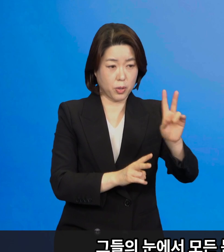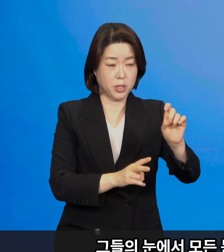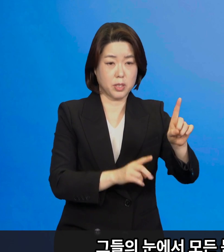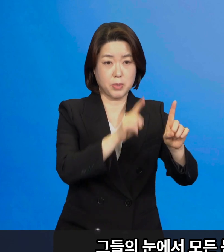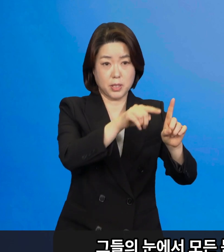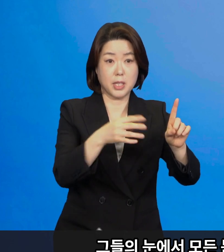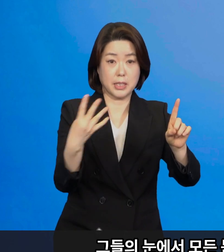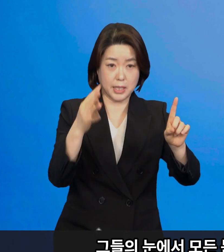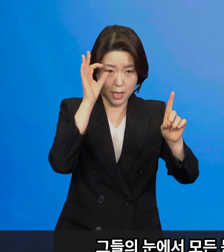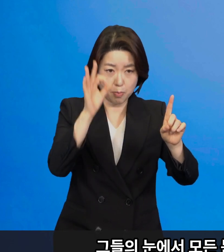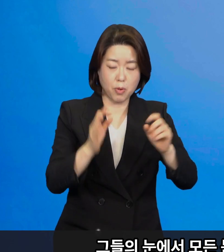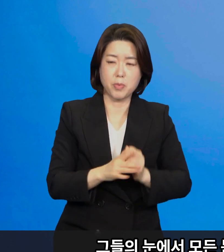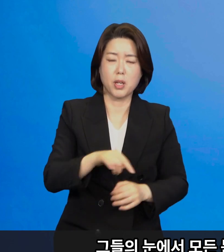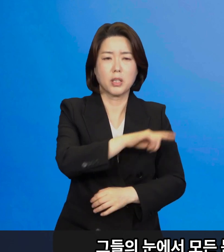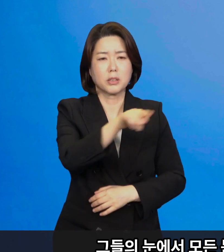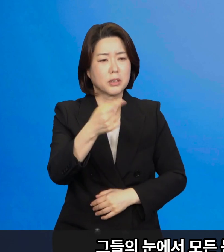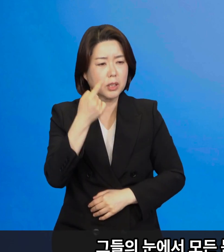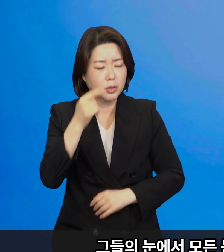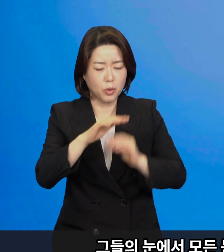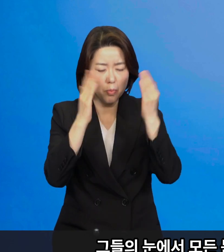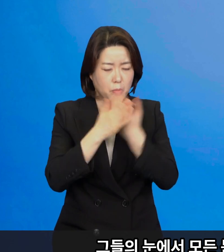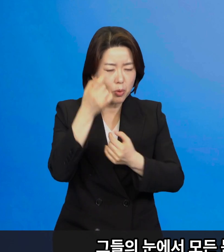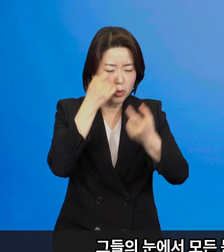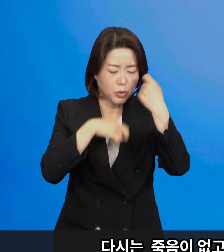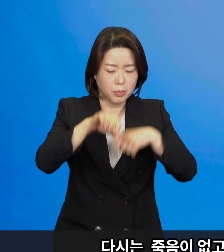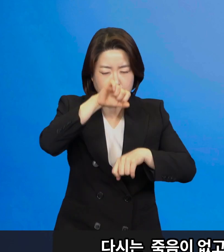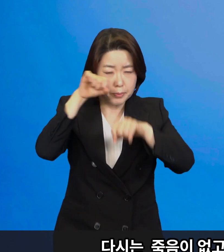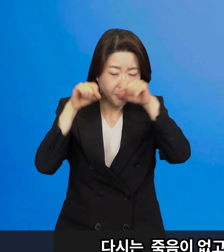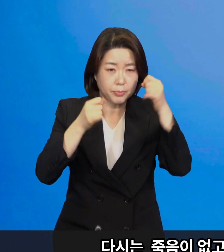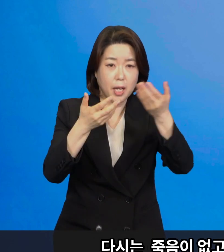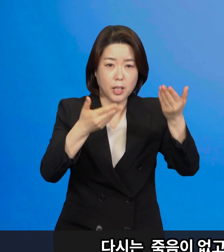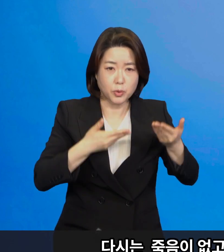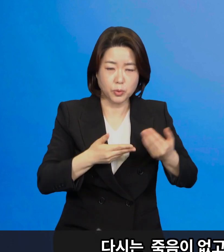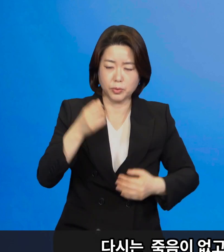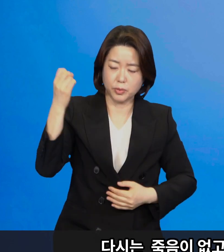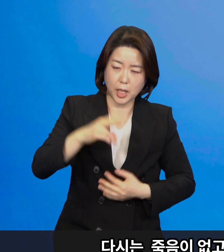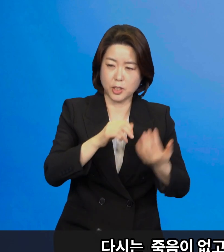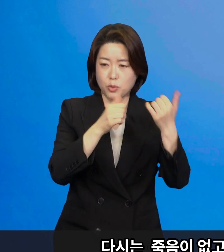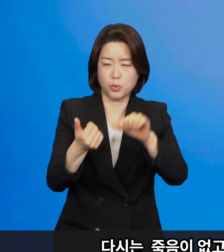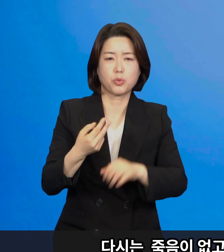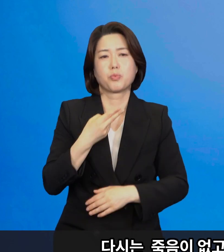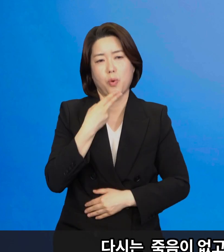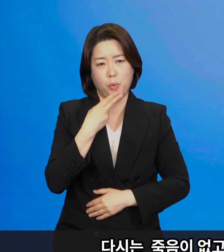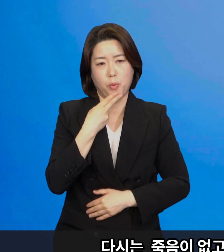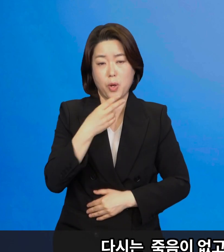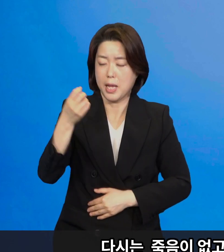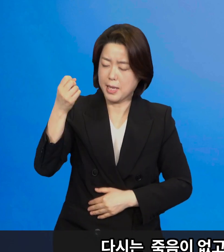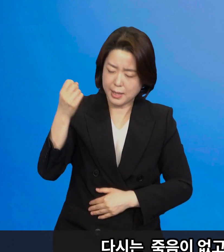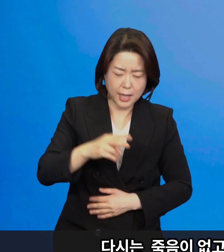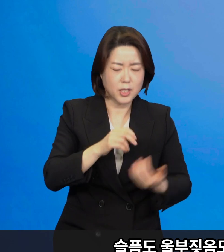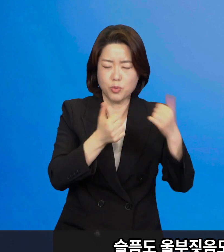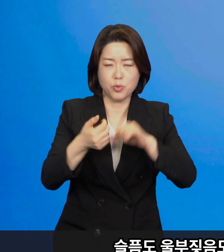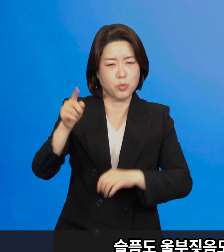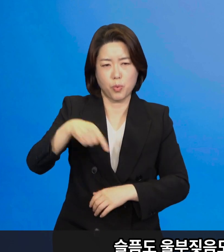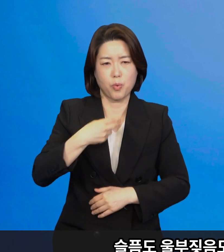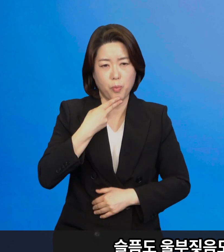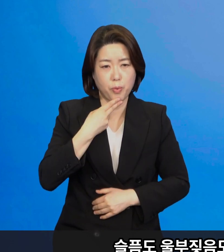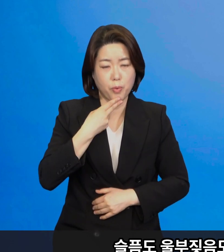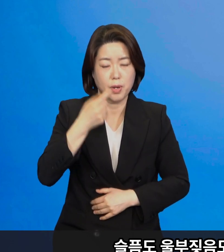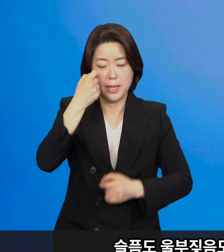얘기하냐면, 자 보십시오. 그들의 눈에서 모든 눈물을 닦아주실 것이니 다시는 죽음이 없고, 다시는 죽음이 없어요.